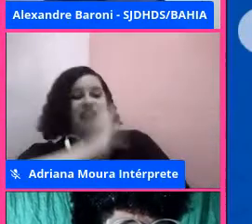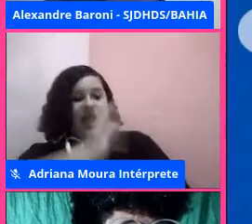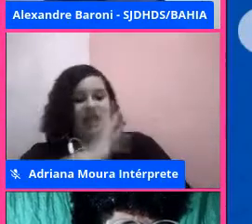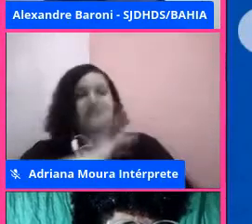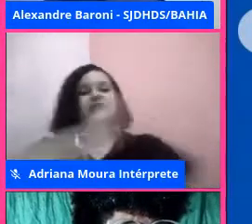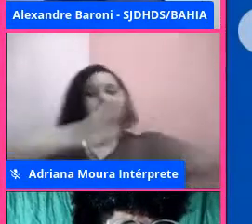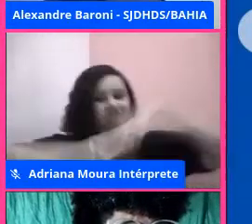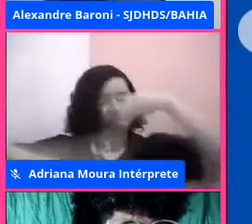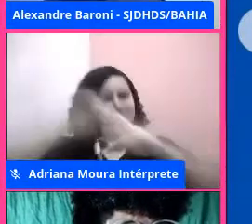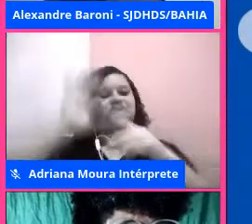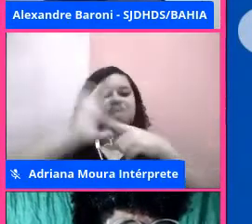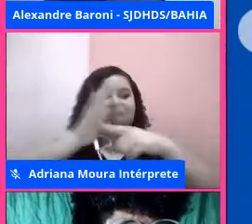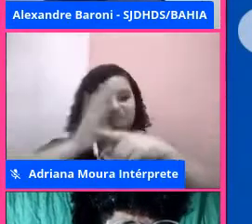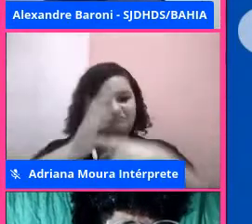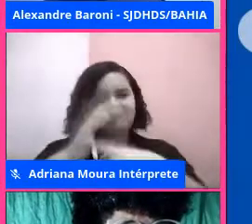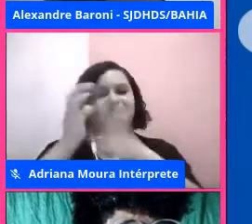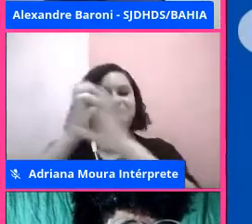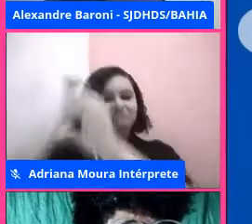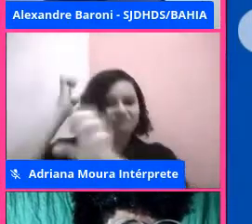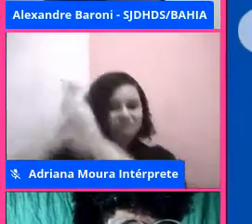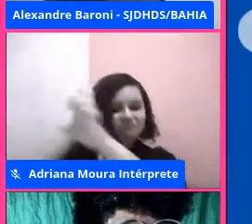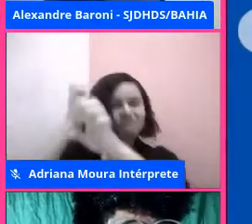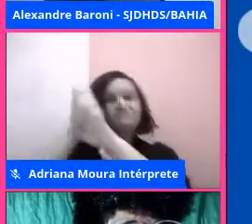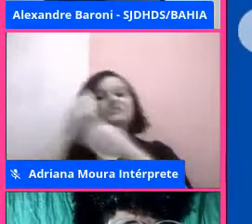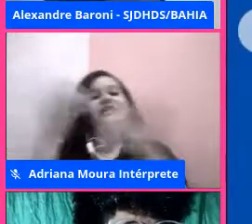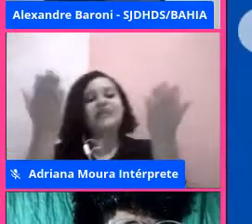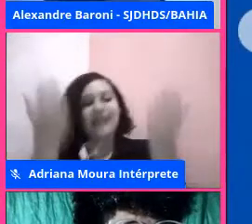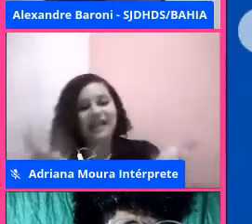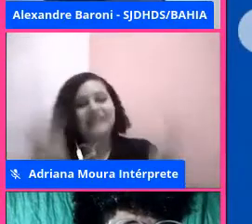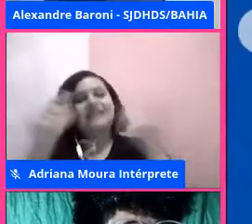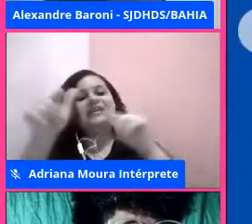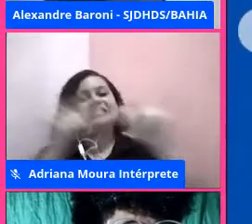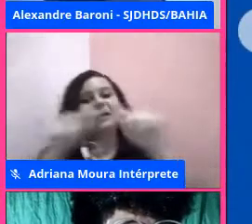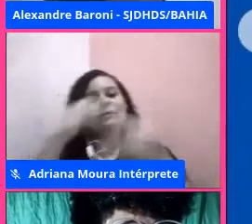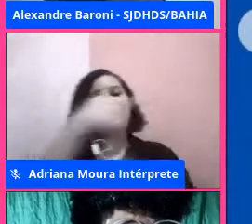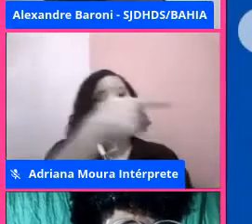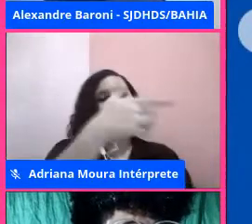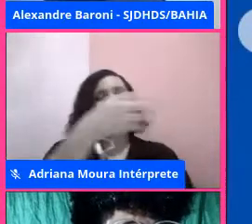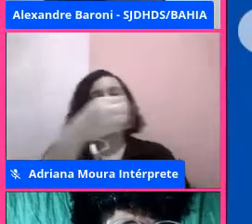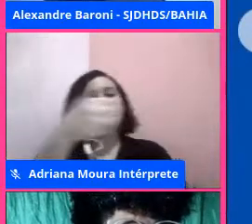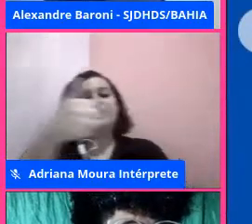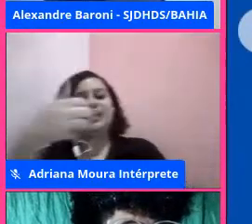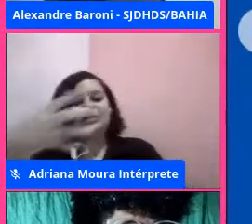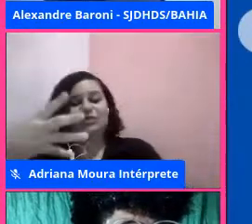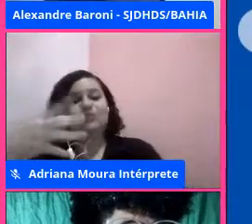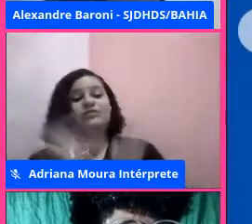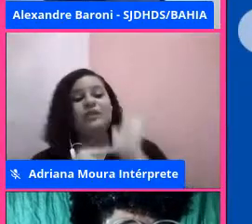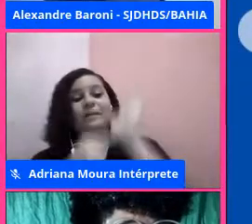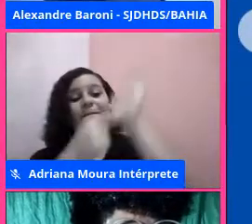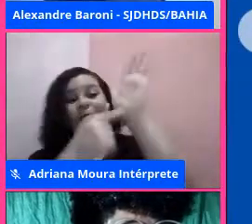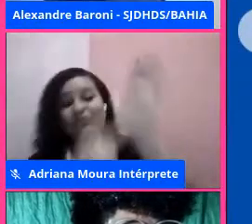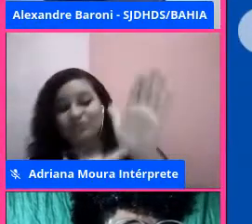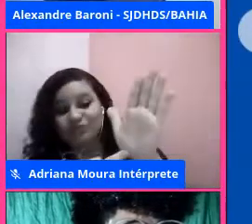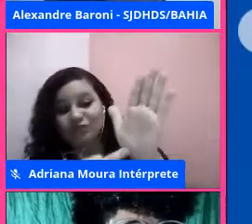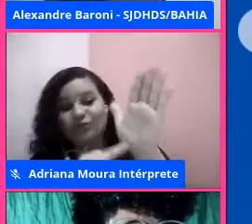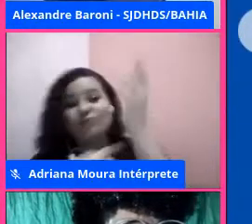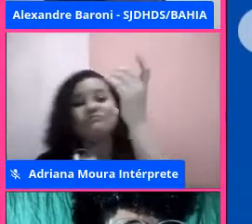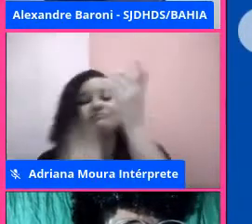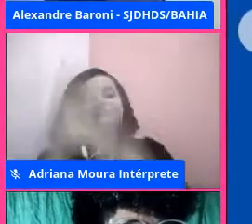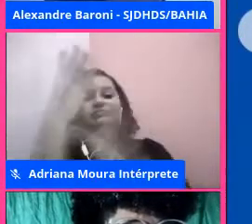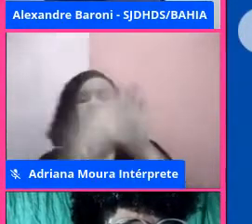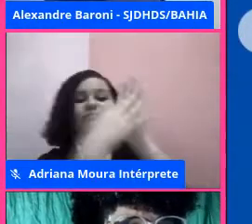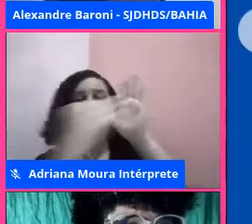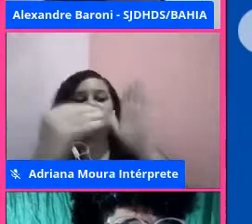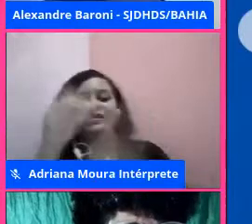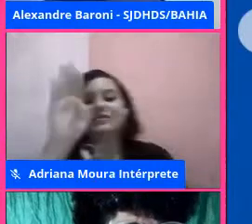Campus Party, em 2014, apresentando esse protótipo da bengala. Então, aqui a gente tem que é uma